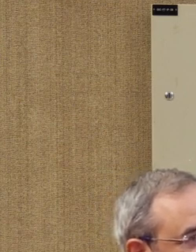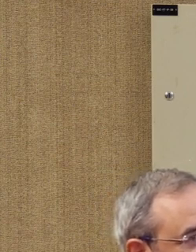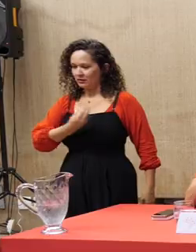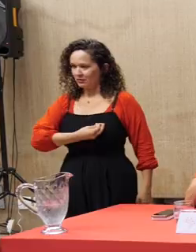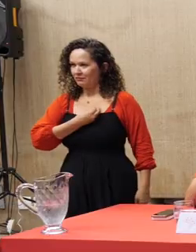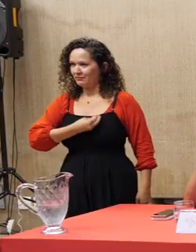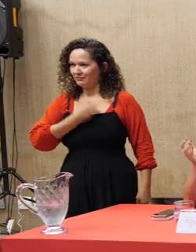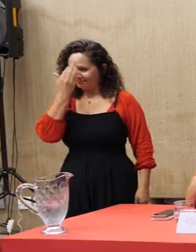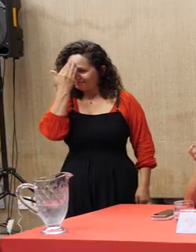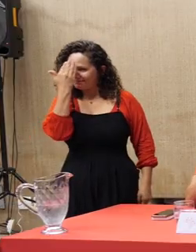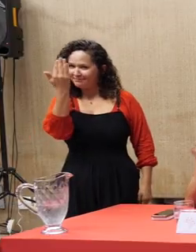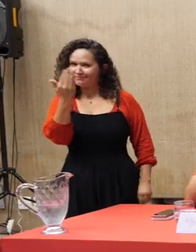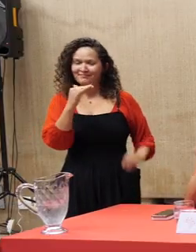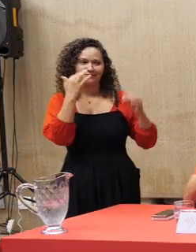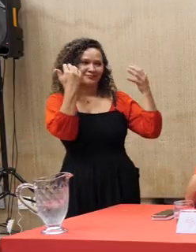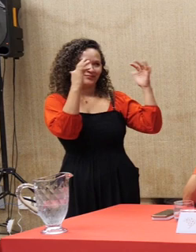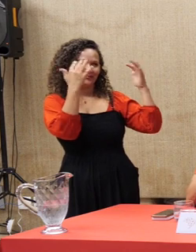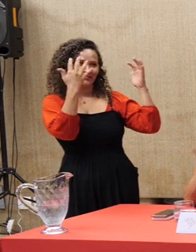vidas. Obrigado.